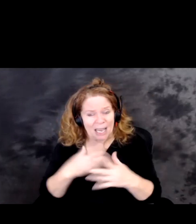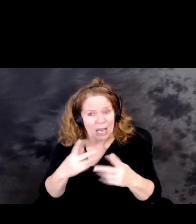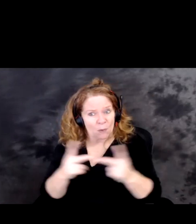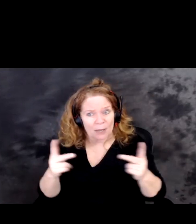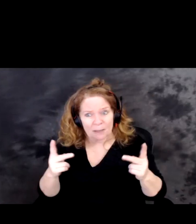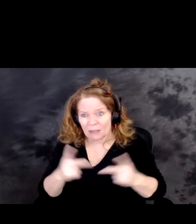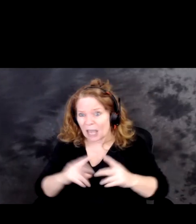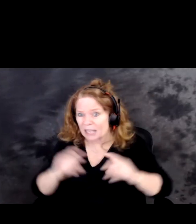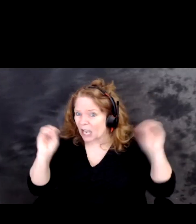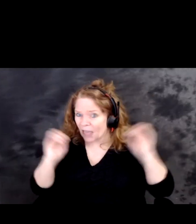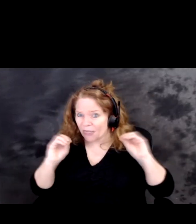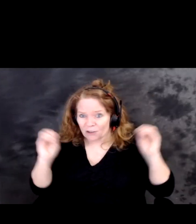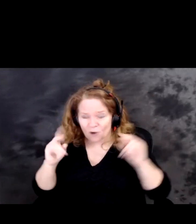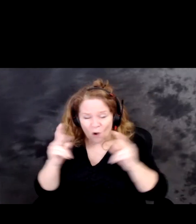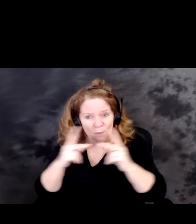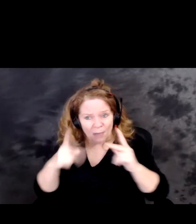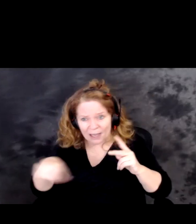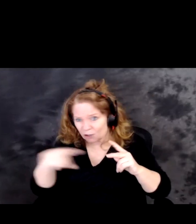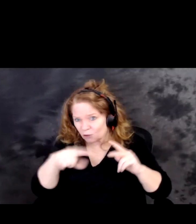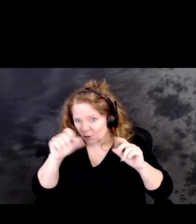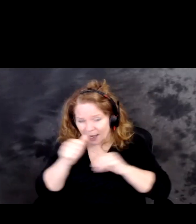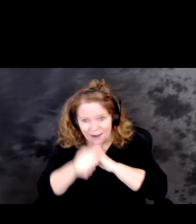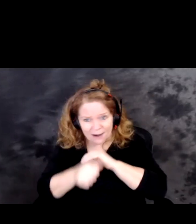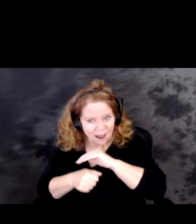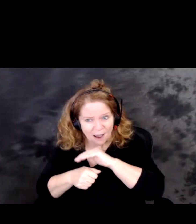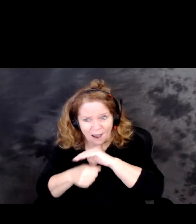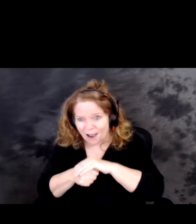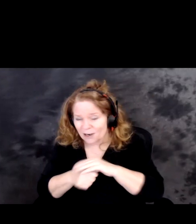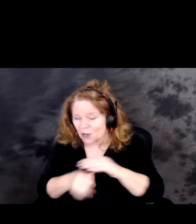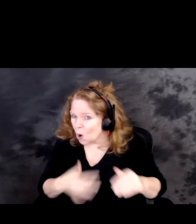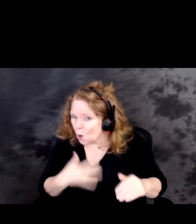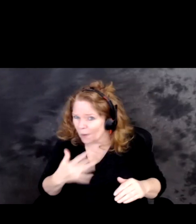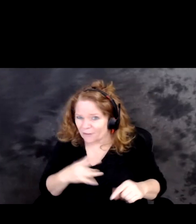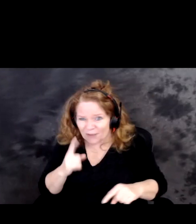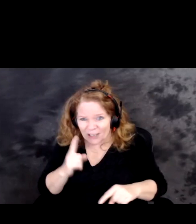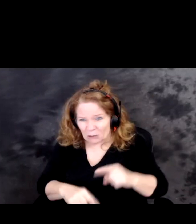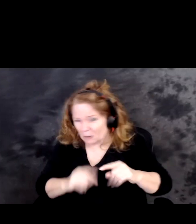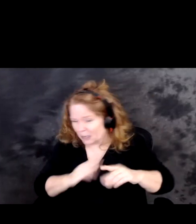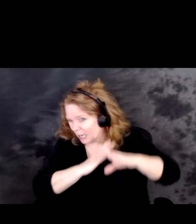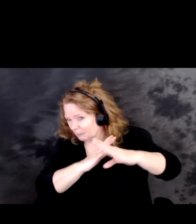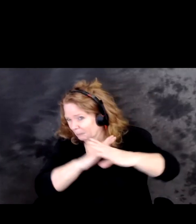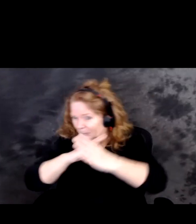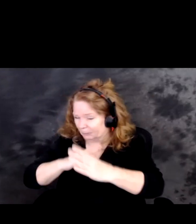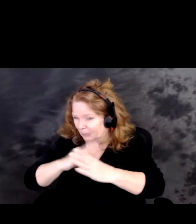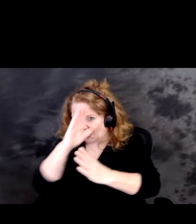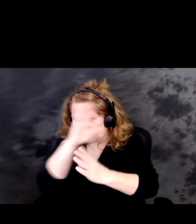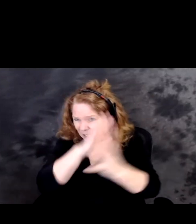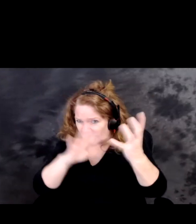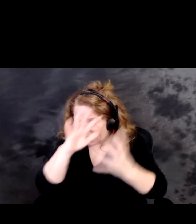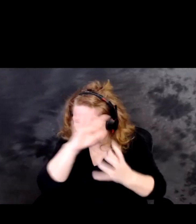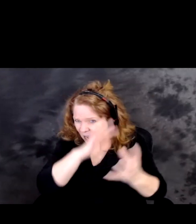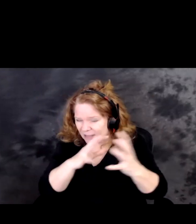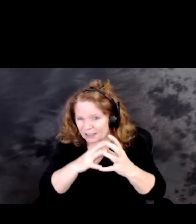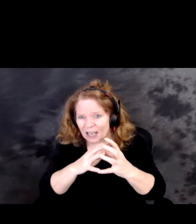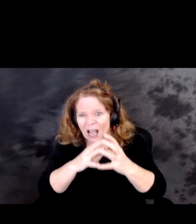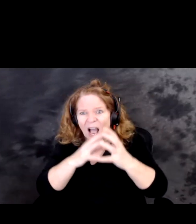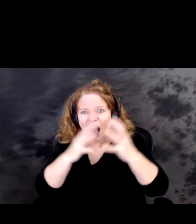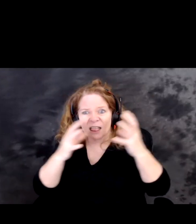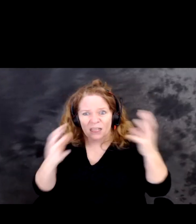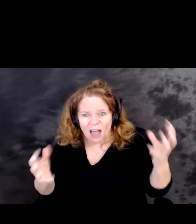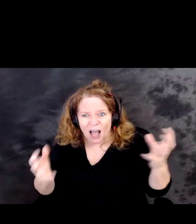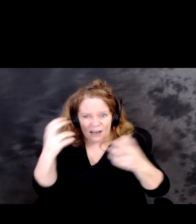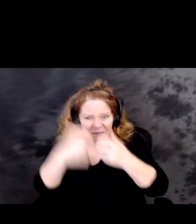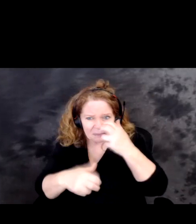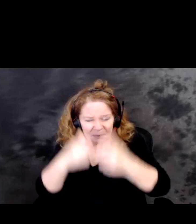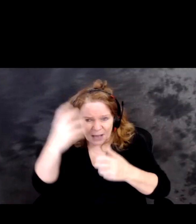como un mundo poco temeroso y no sabes dónde esconderte, y no puedes mantener con todo el